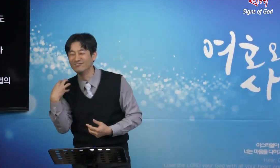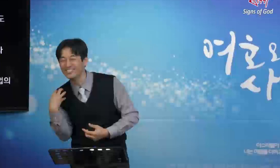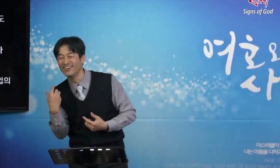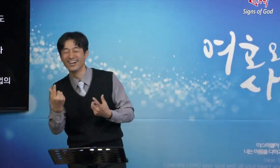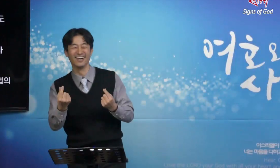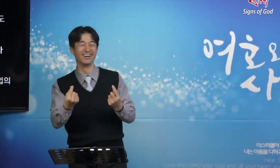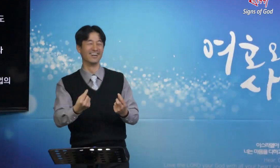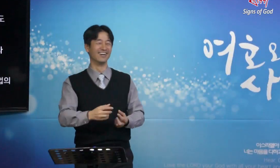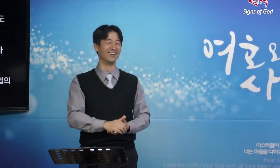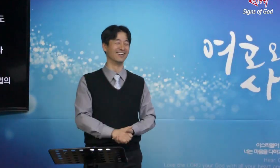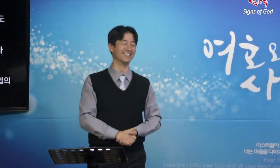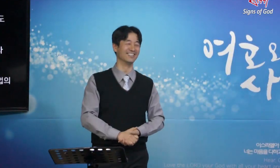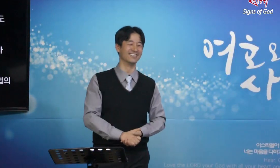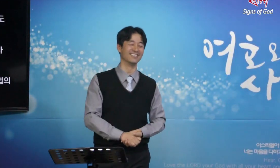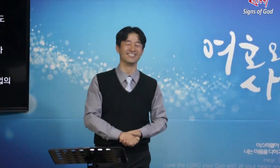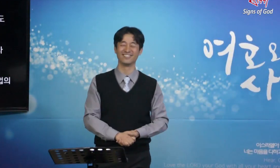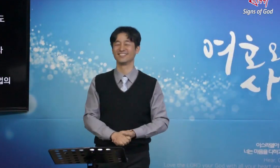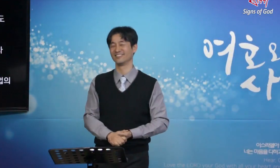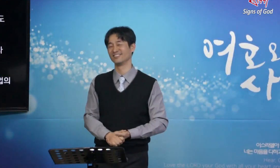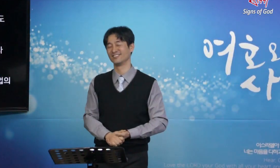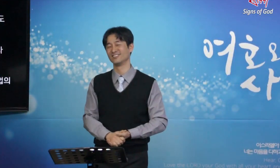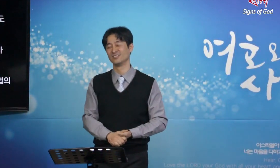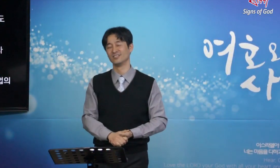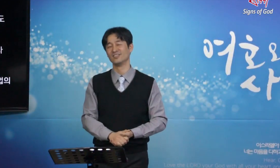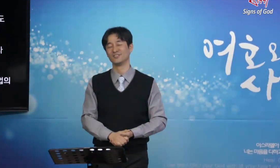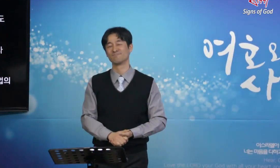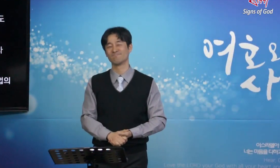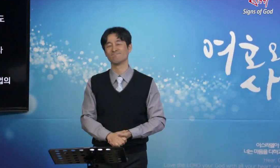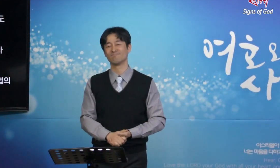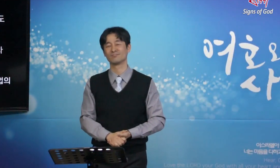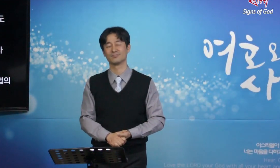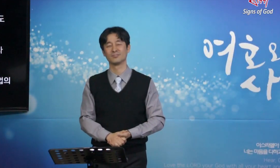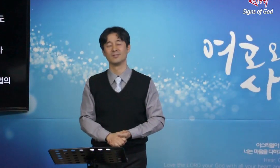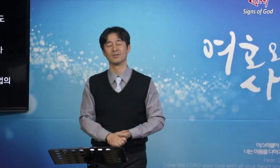청년들은 부담이 될 수도 있어서 좀 죄송한 마음이 있습니다.